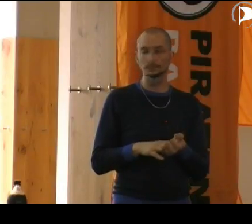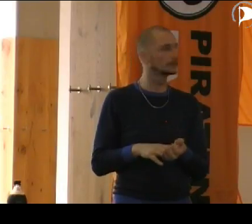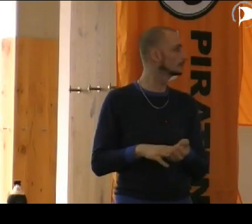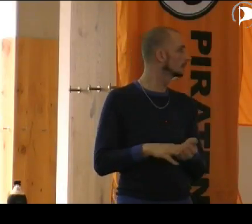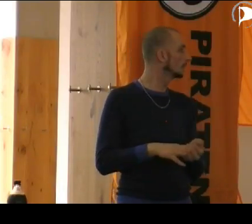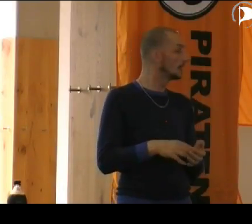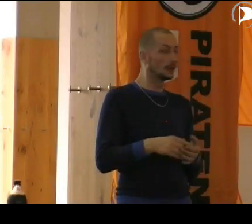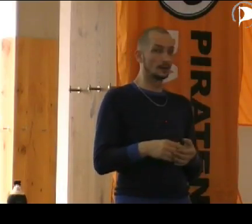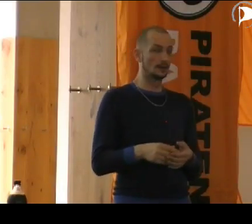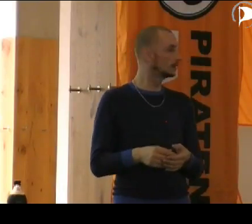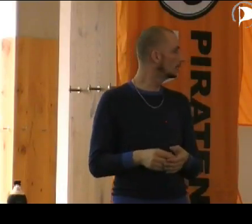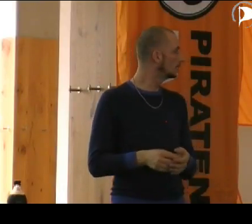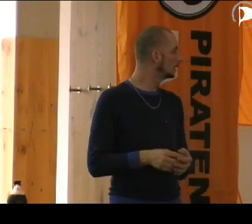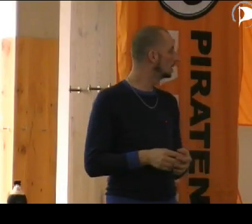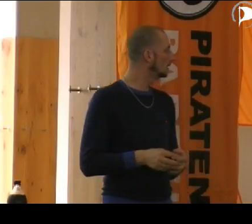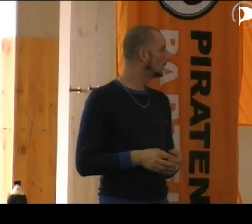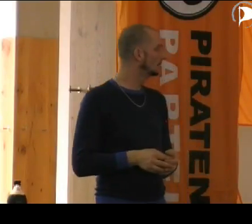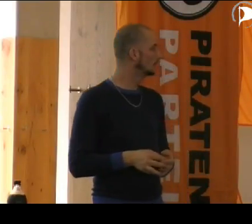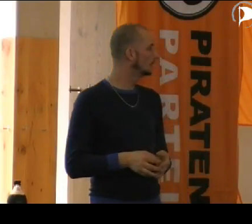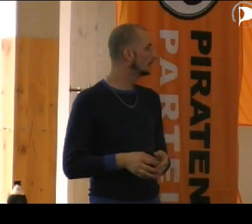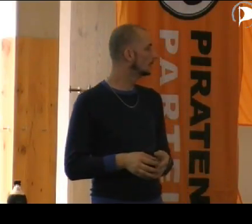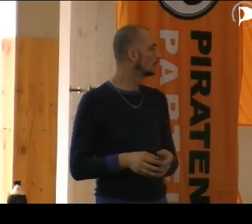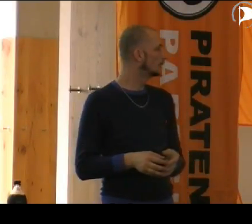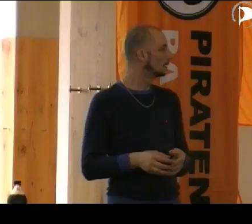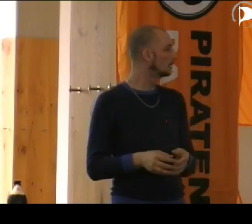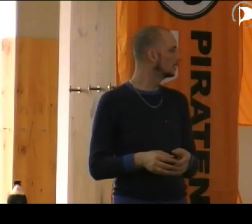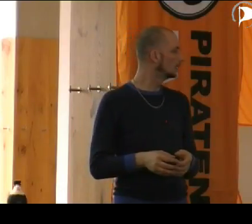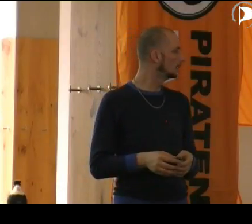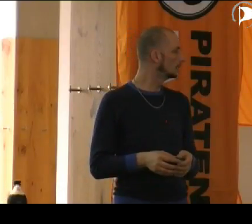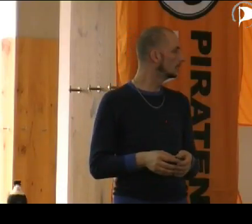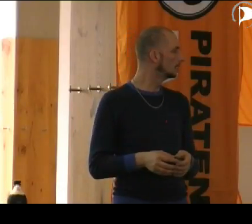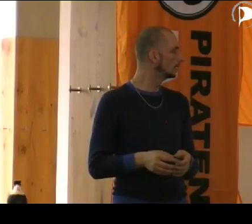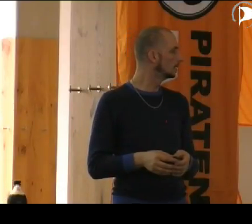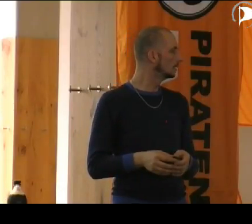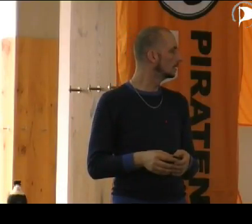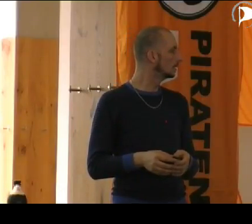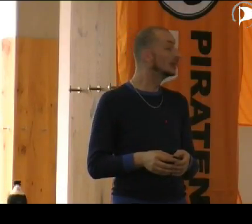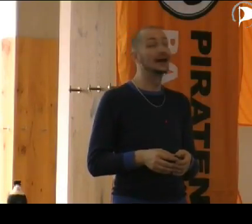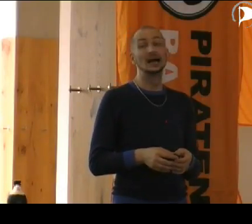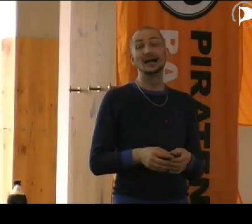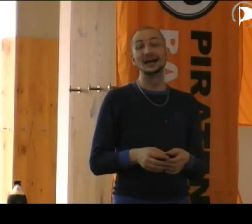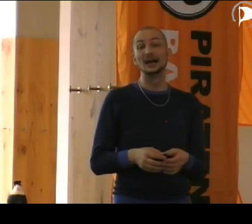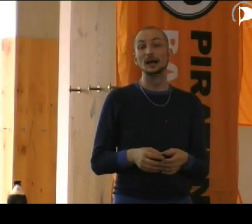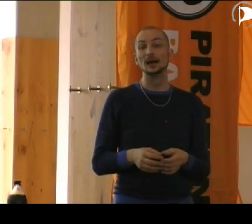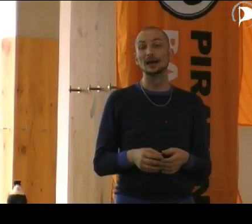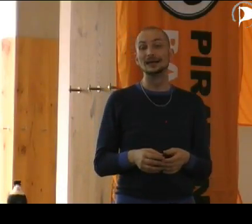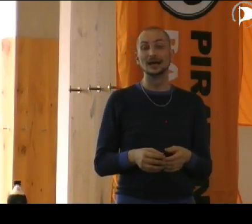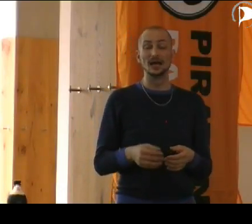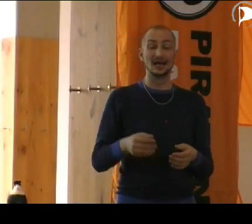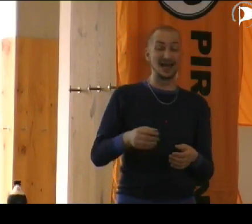also ja bevor eine lange diskussion anfangen